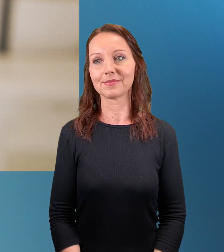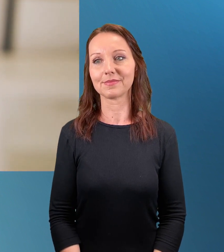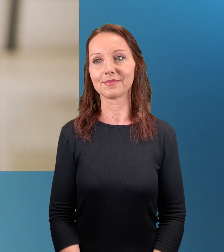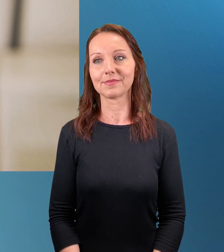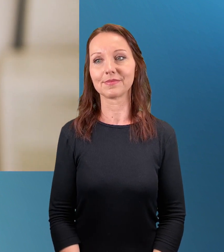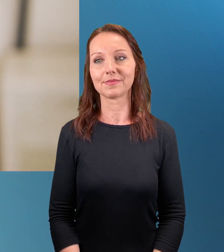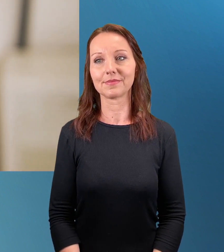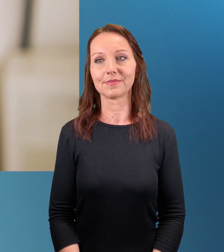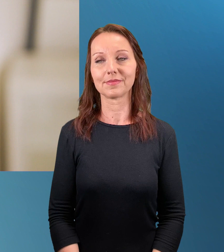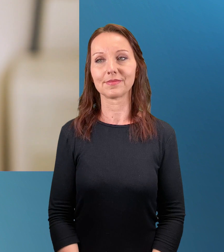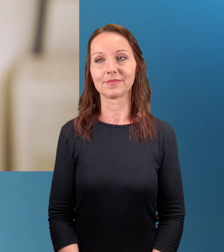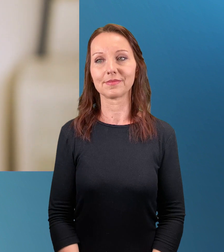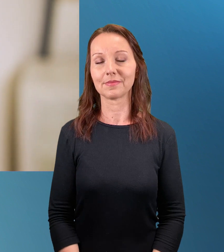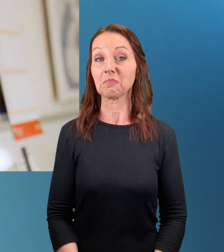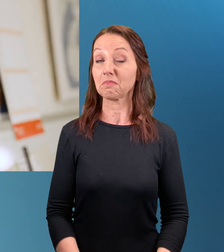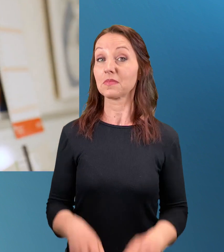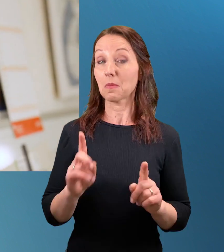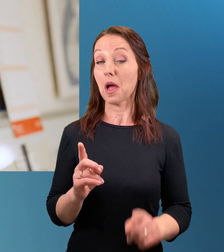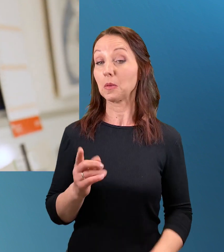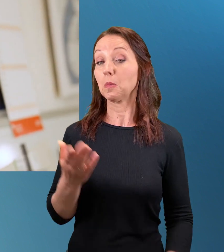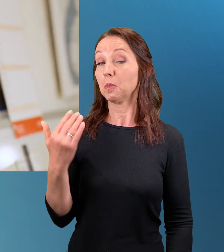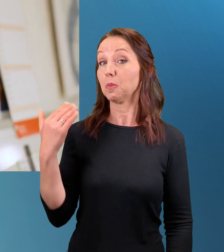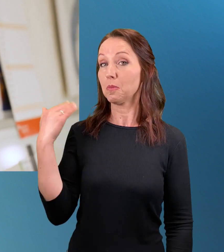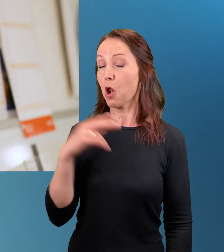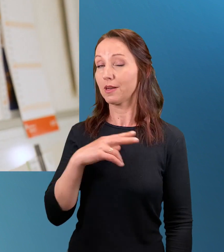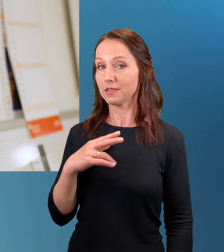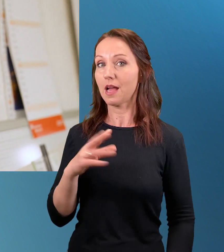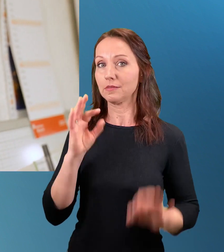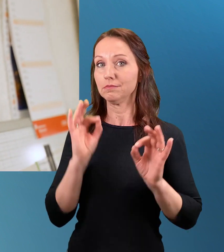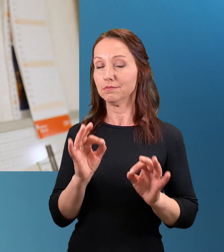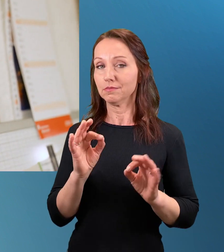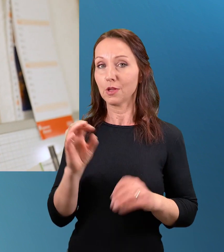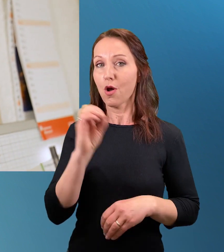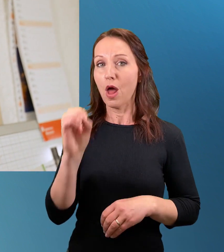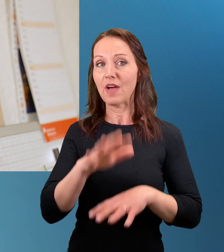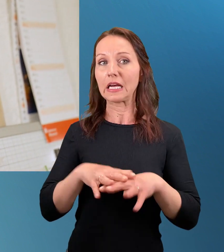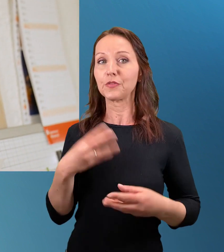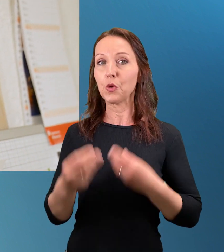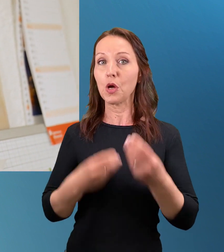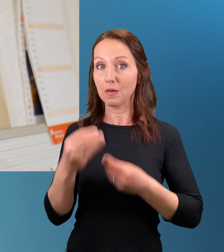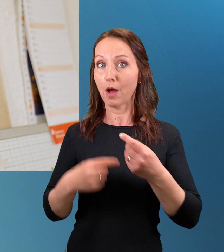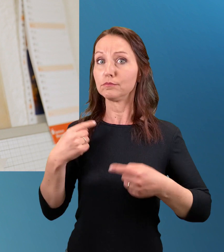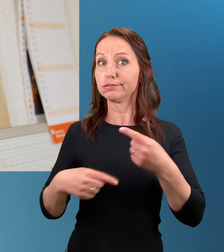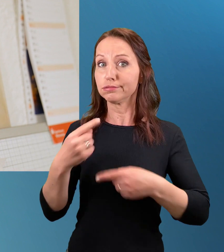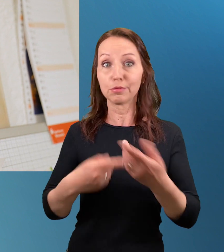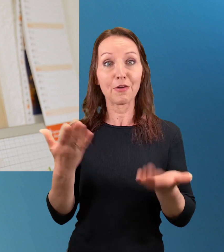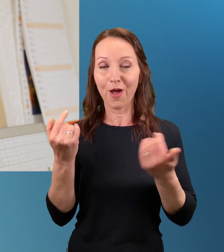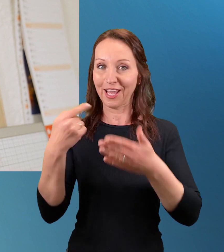Lange ist es noch nicht her, da kam erfolgreich Bewegung rein in Olivers Gefühlswelt. Durch sie.